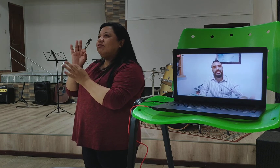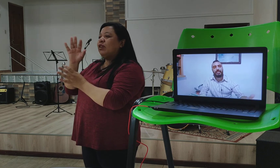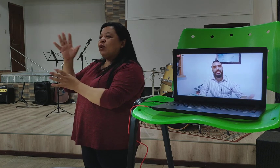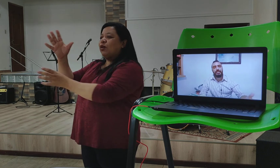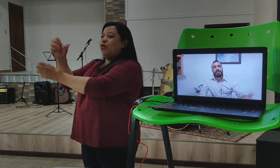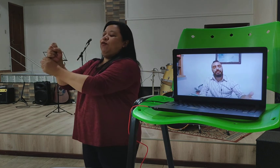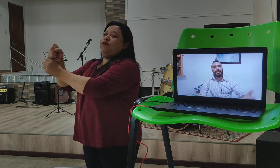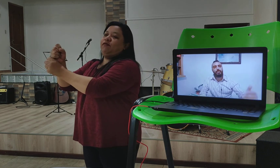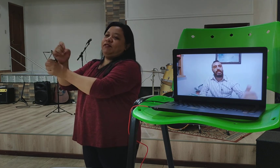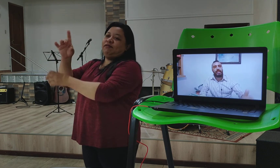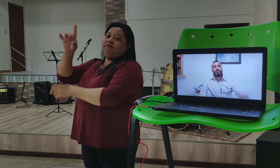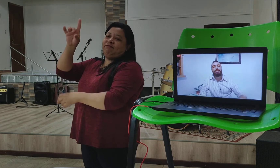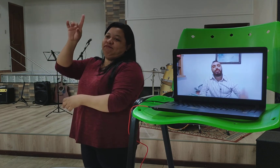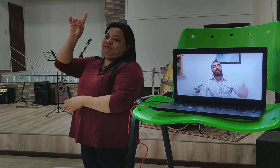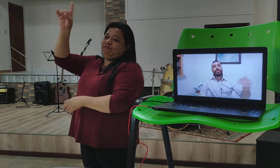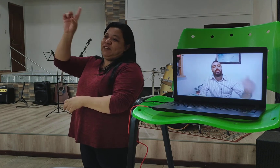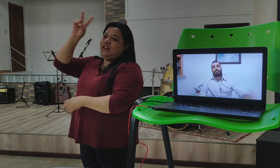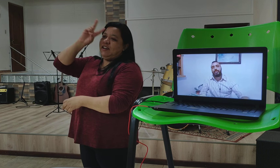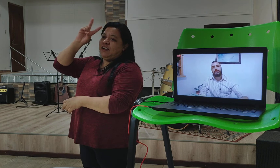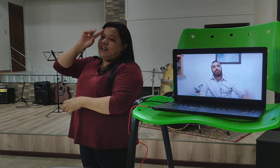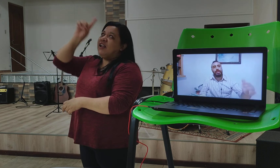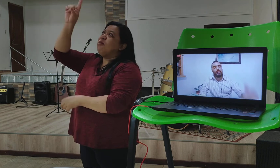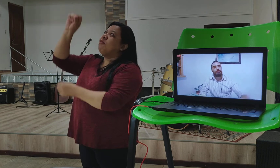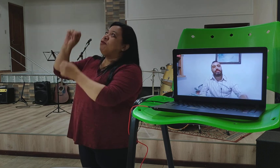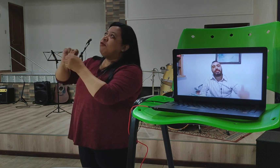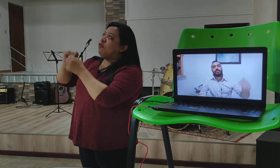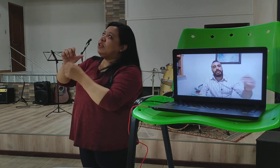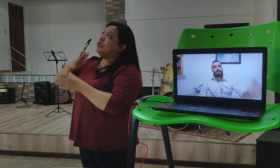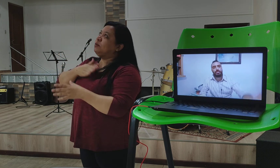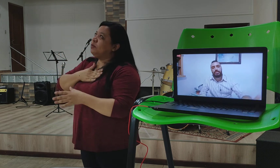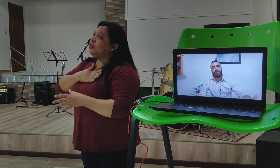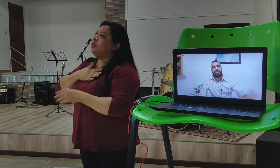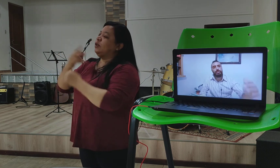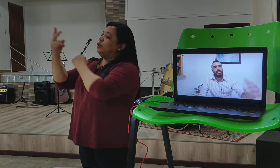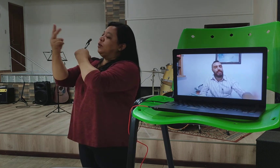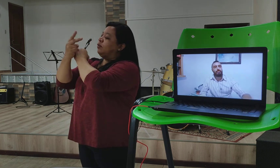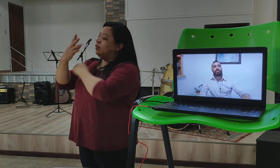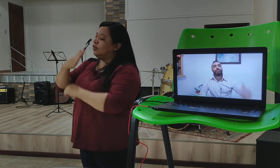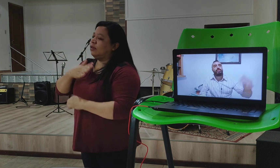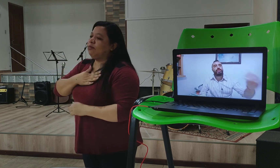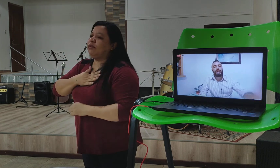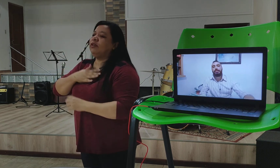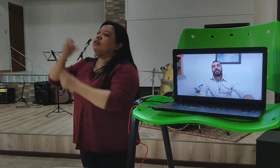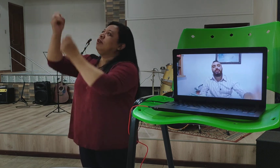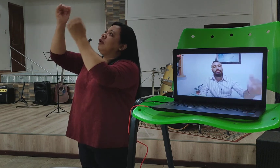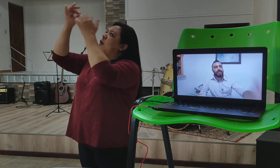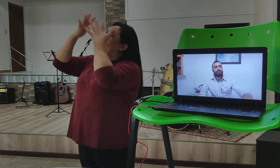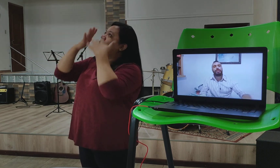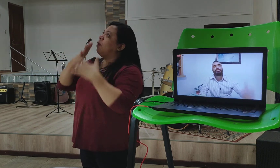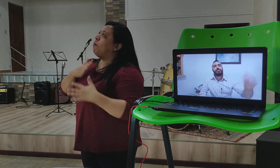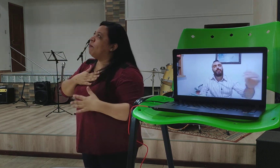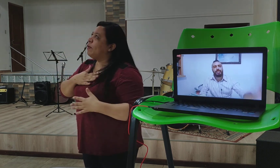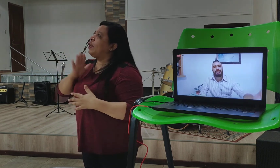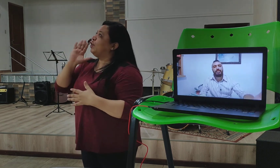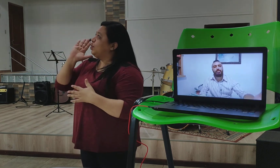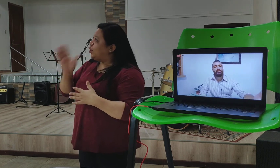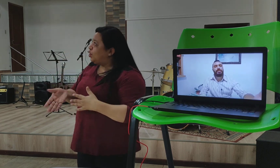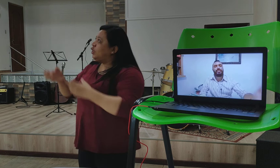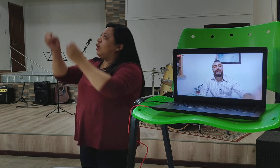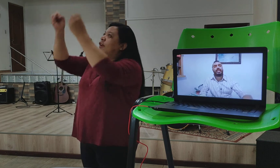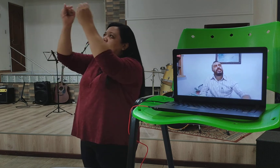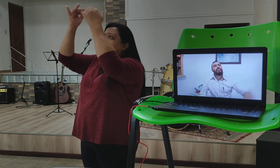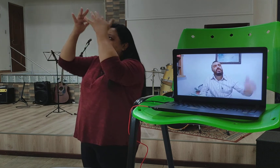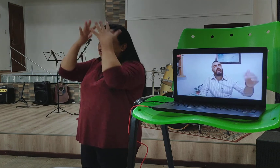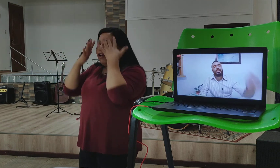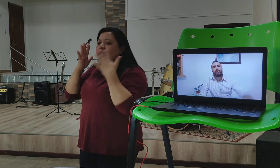confiança, porque eu me lembro do que o Senhor fez, eu me lembro da salvação do Senhor, eu me lembro do que o Senhor já me deu, eu me lembro das promessas dele sobre a minha